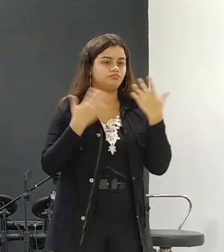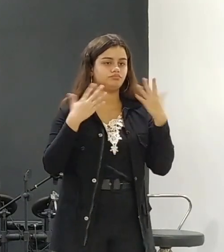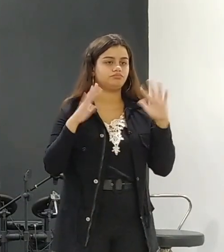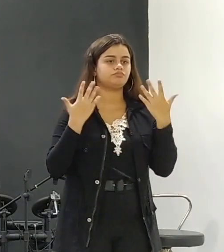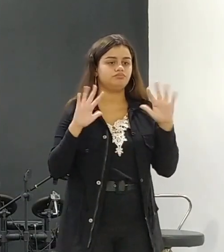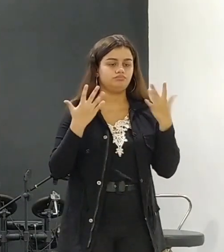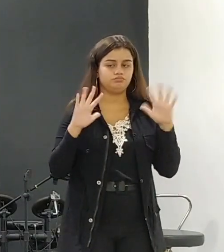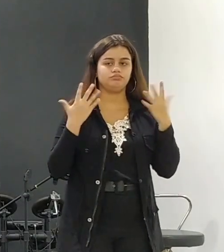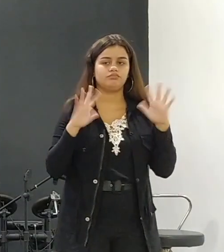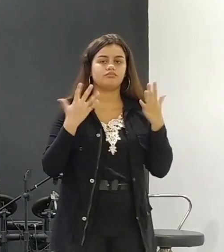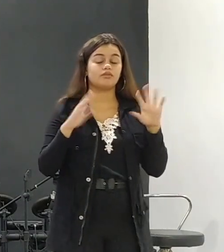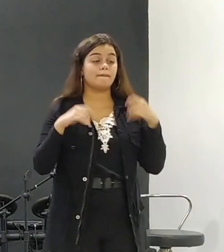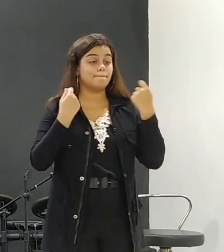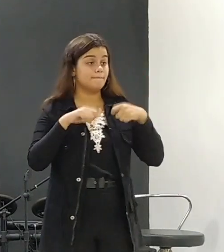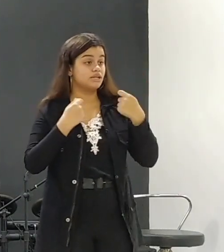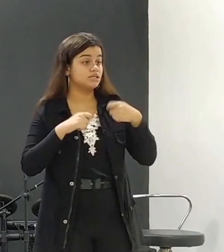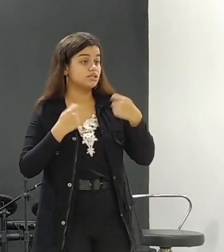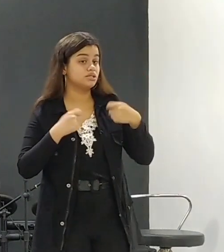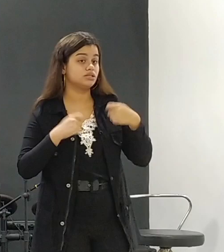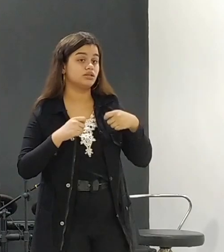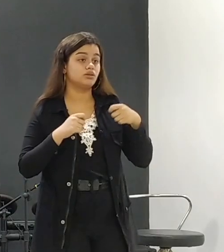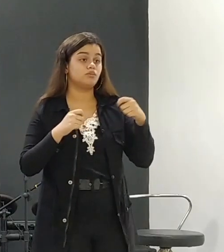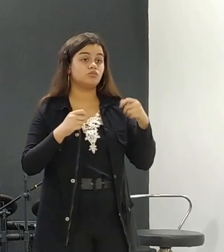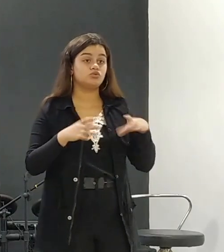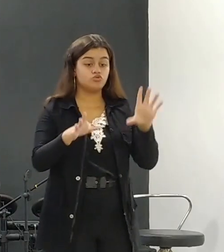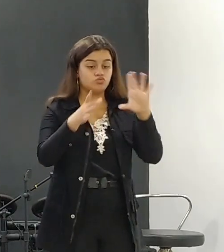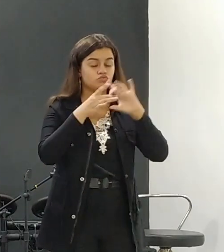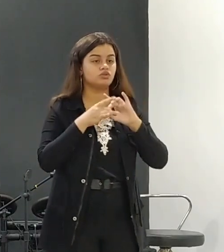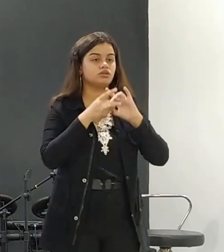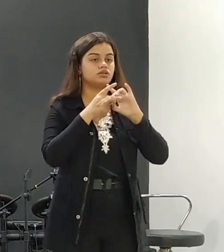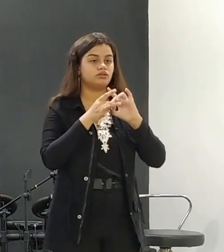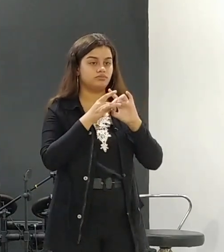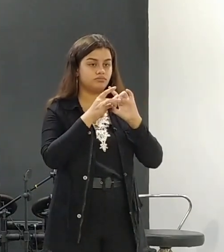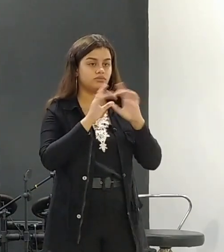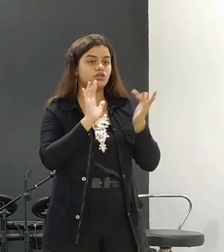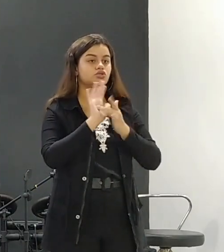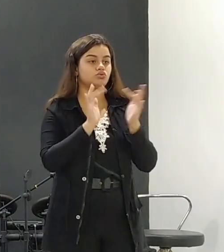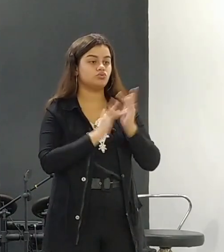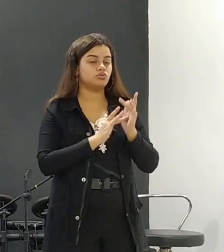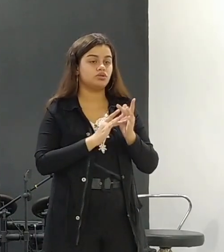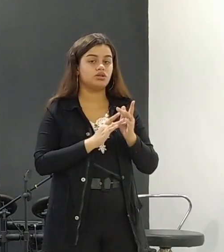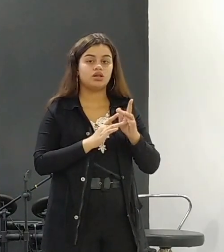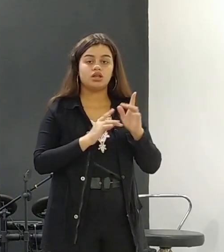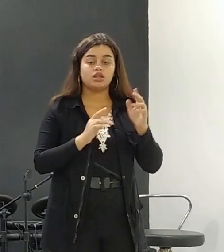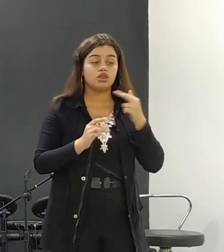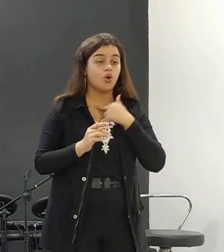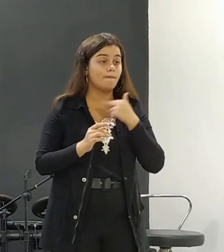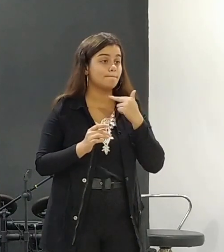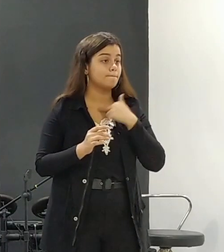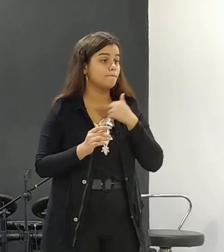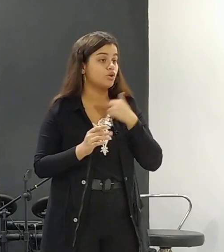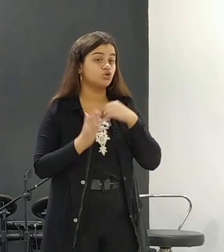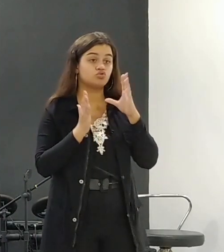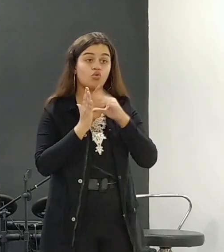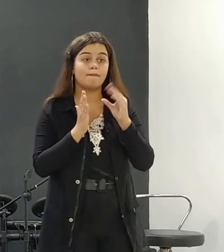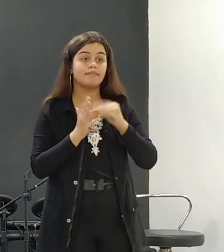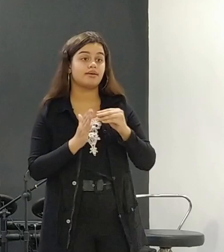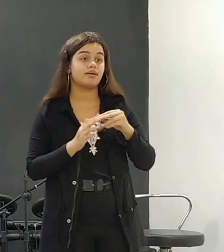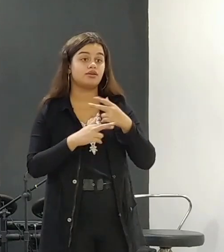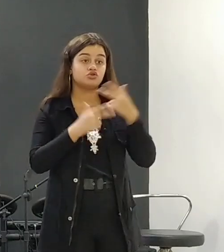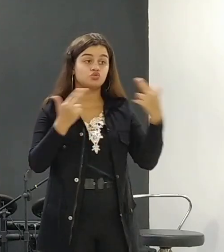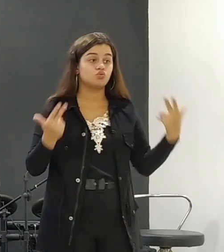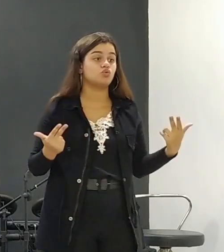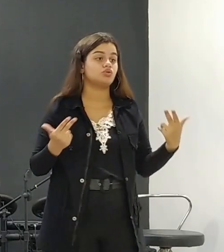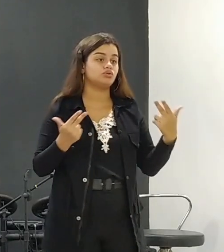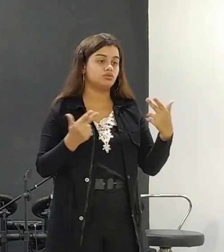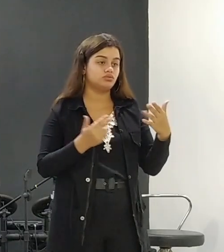Você tem que agarrar essa oportunidade. Você não pode repetir esse processo, né? Você